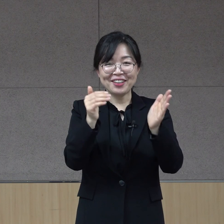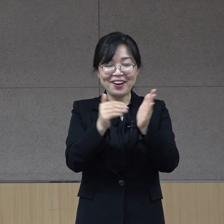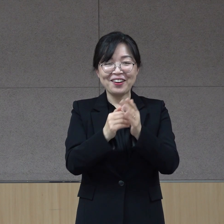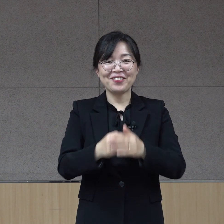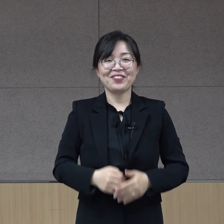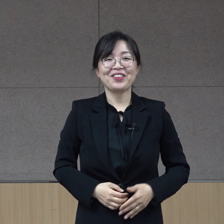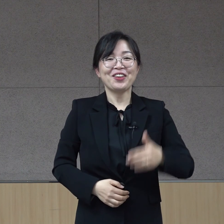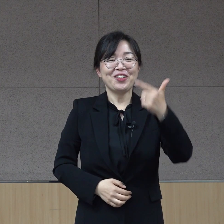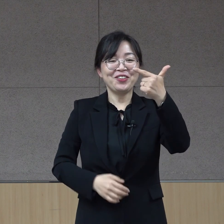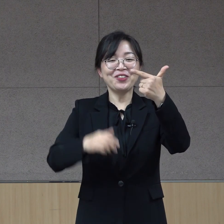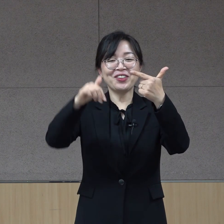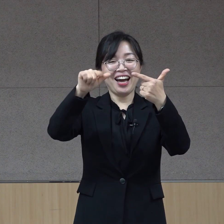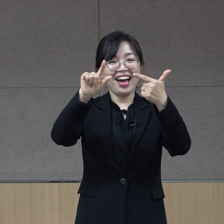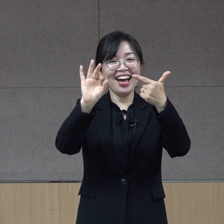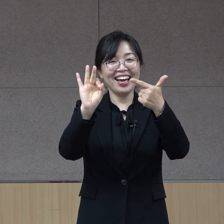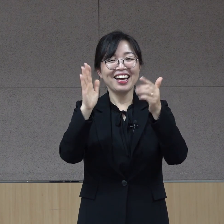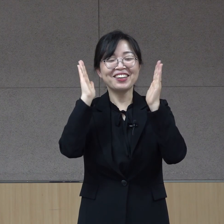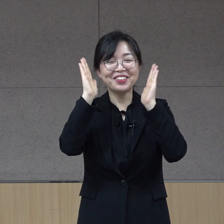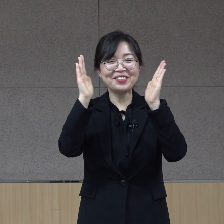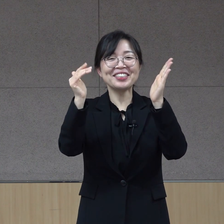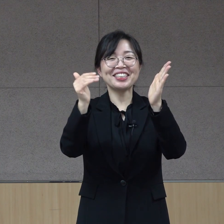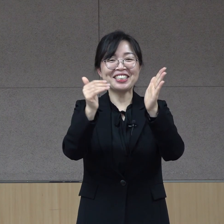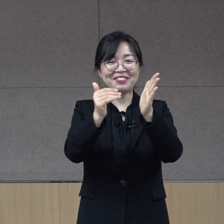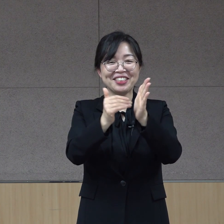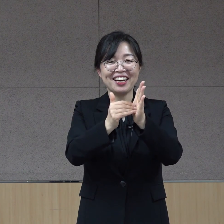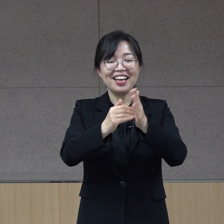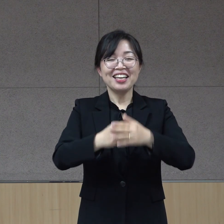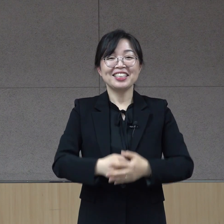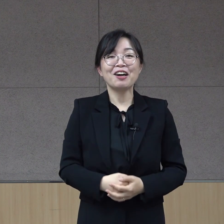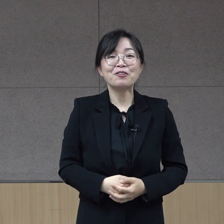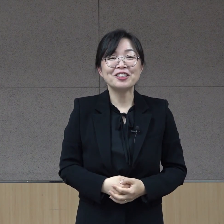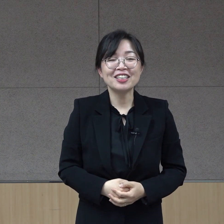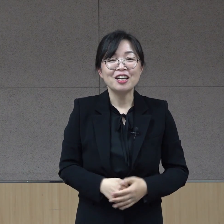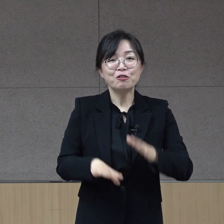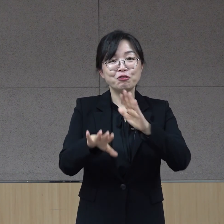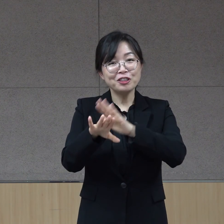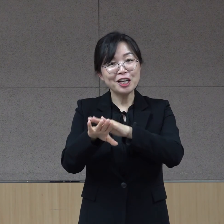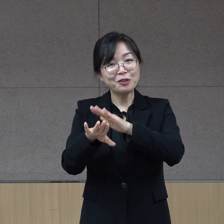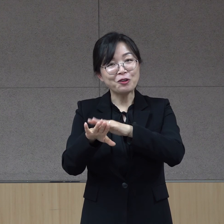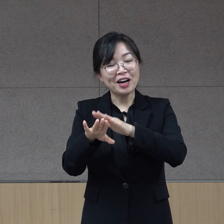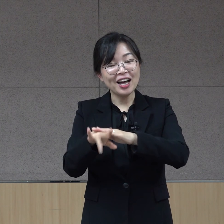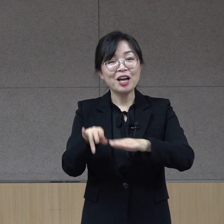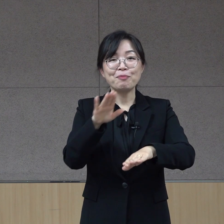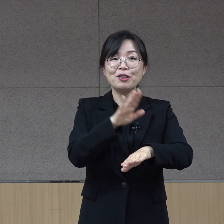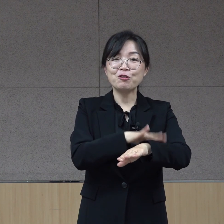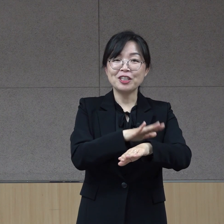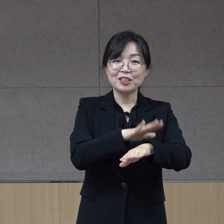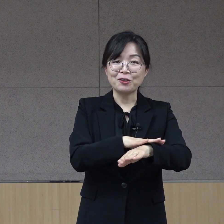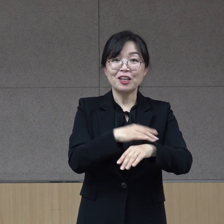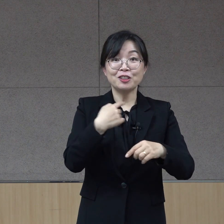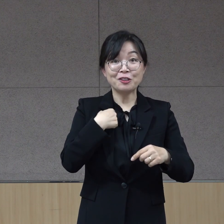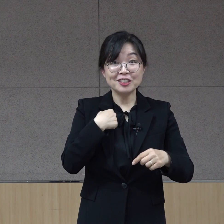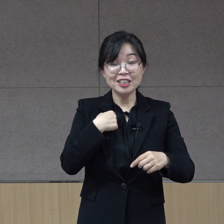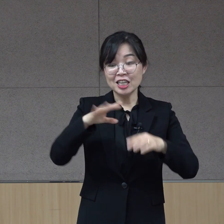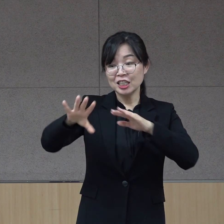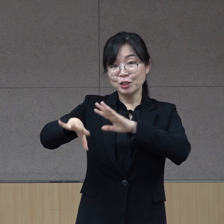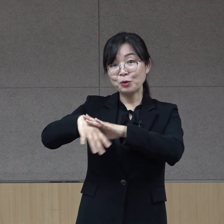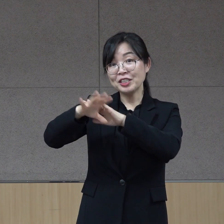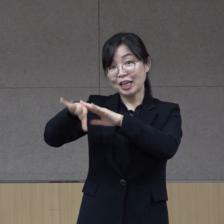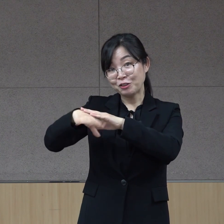복습했고요. 6강 수업이 끝났습니다. 제가 오늘 우세손과 비우세손, 저는 이 손을 자주